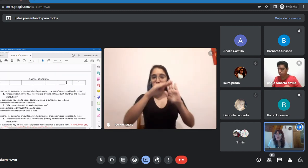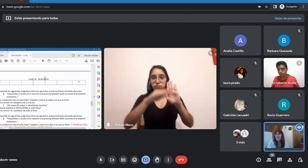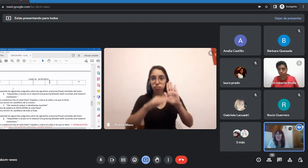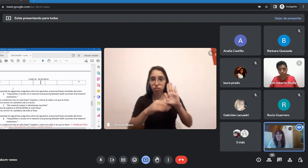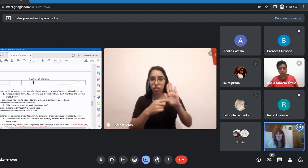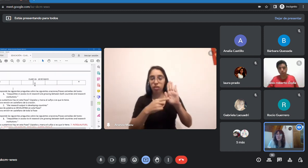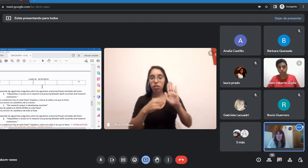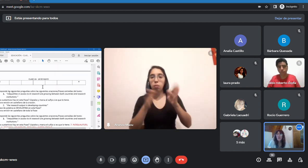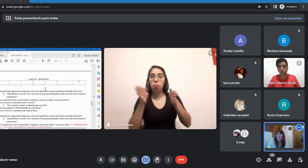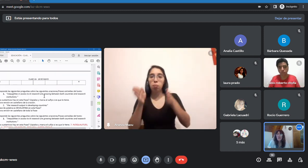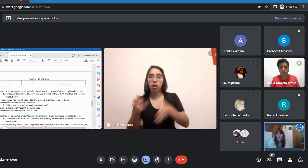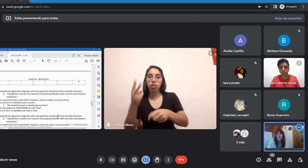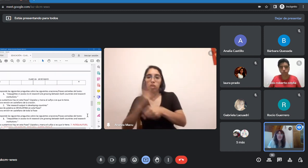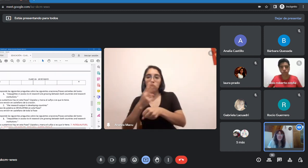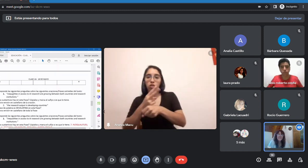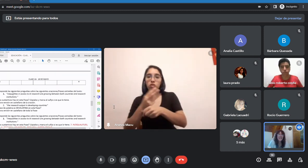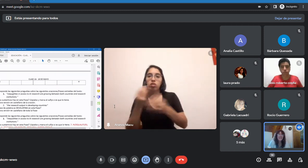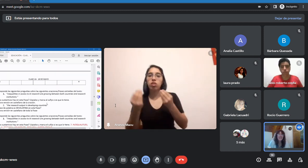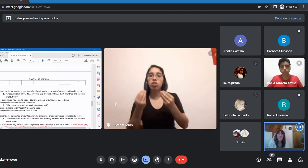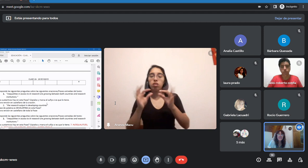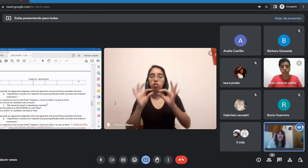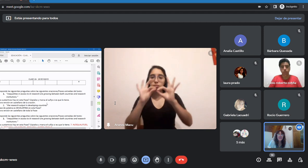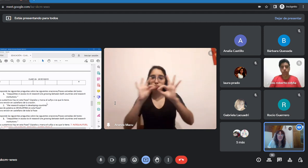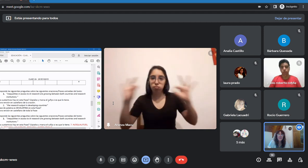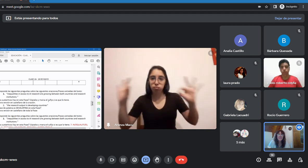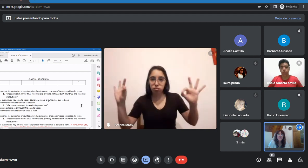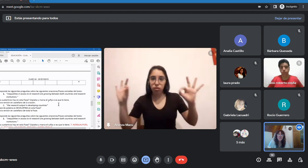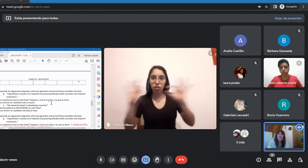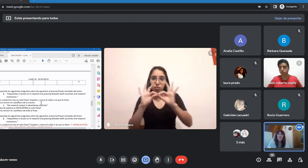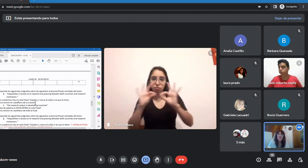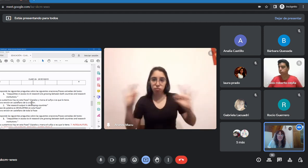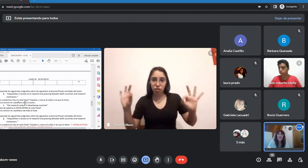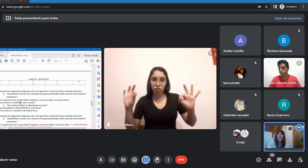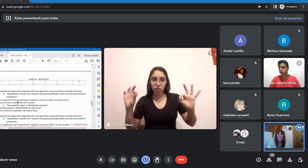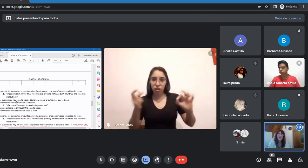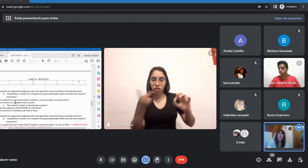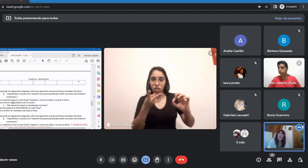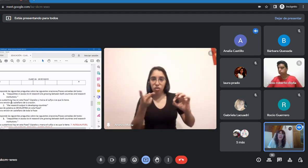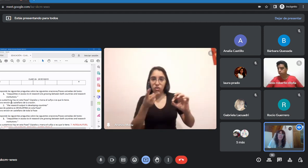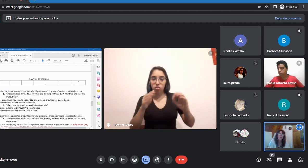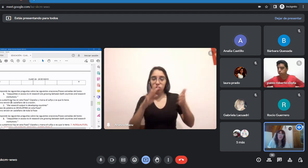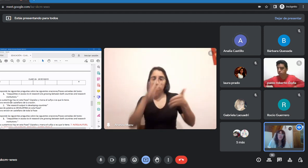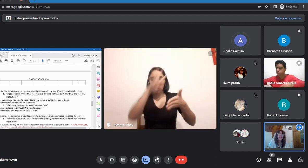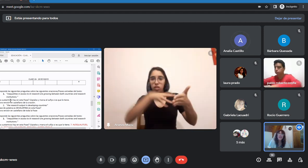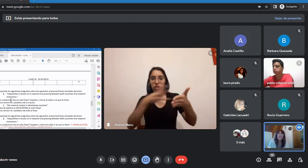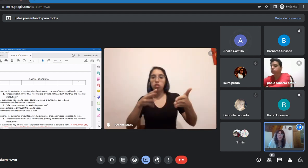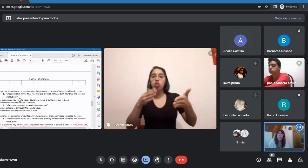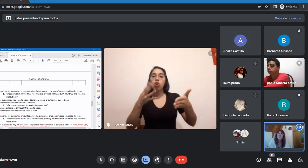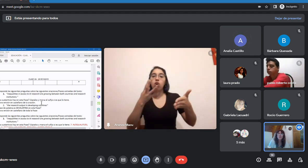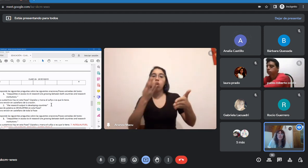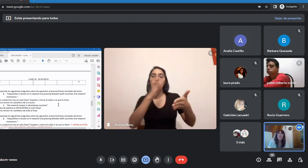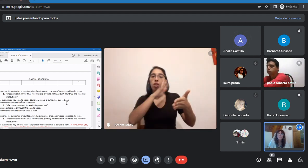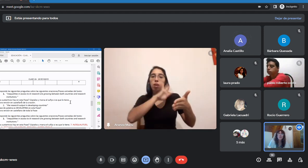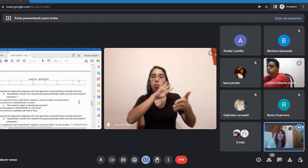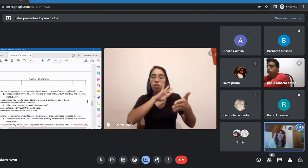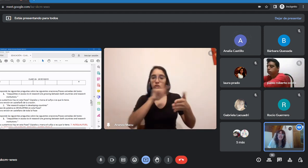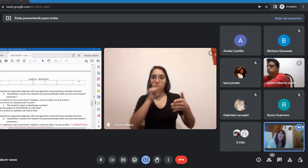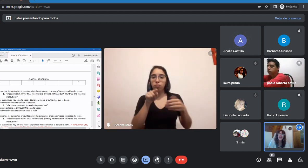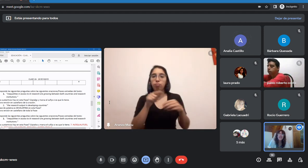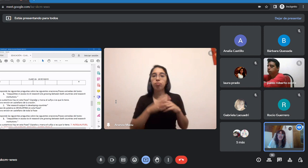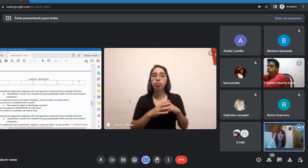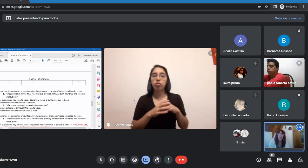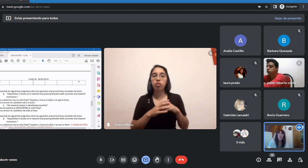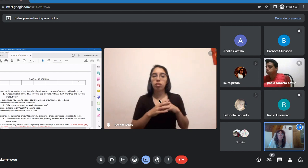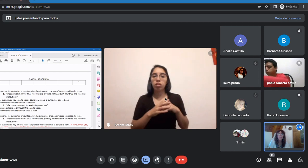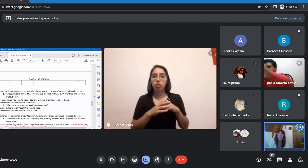2 tenemos dos frases, las que están pintadas de amarillo, y la pregunta dice, ¿cuántos sustantivos hay en esta